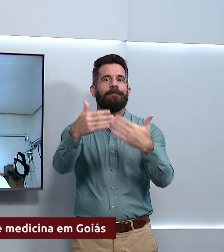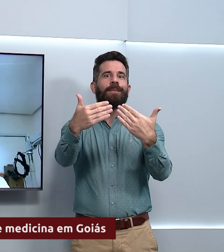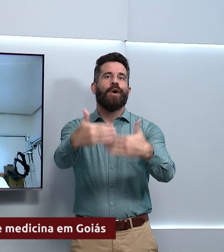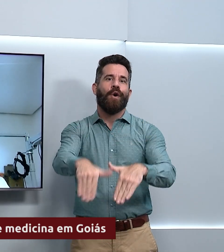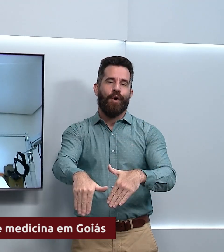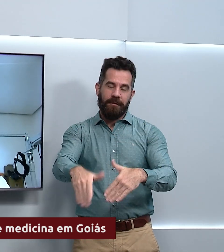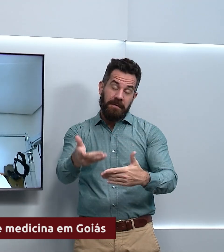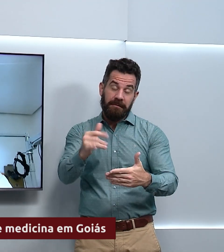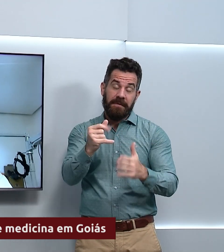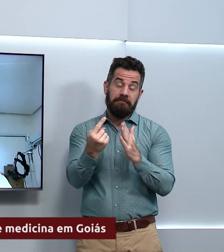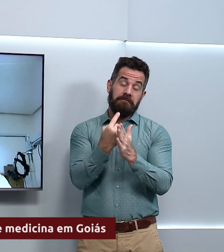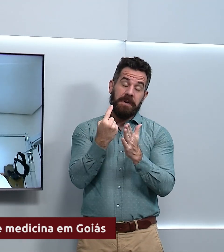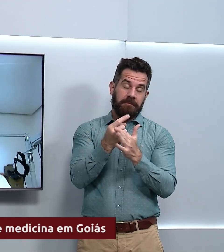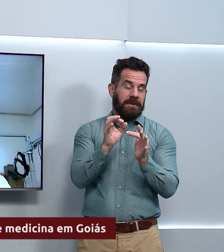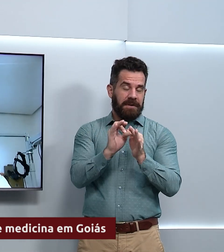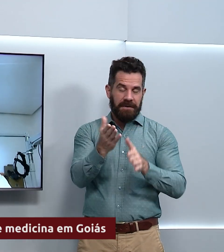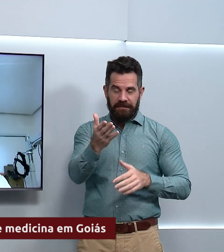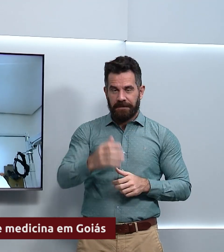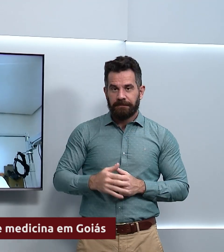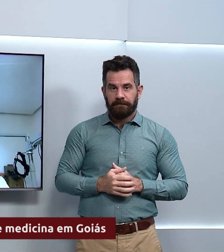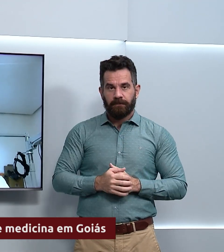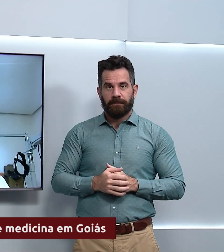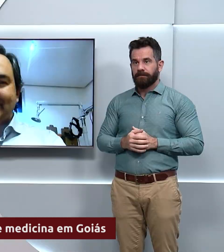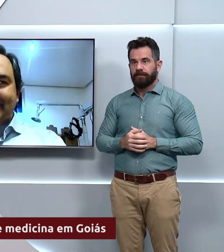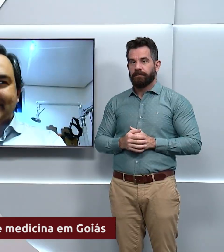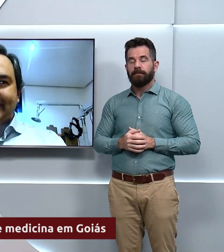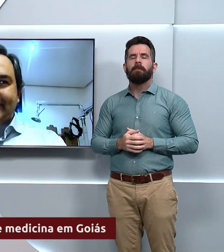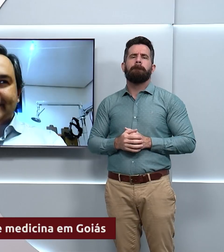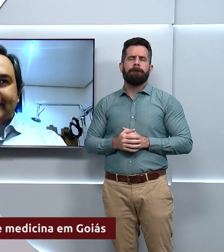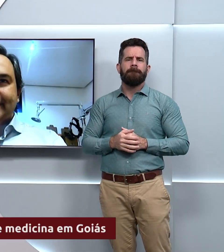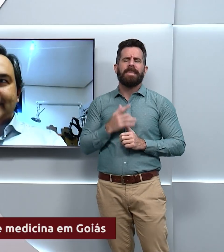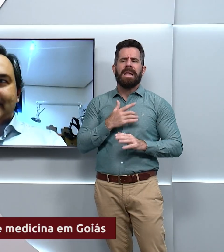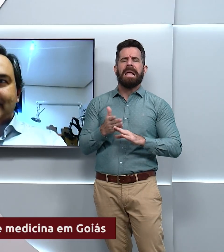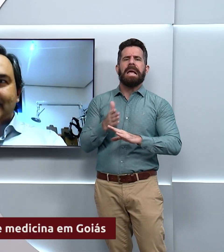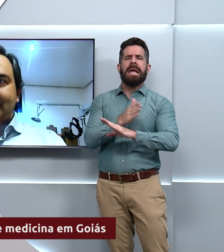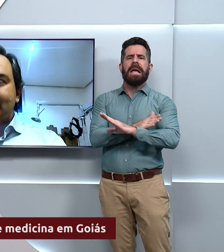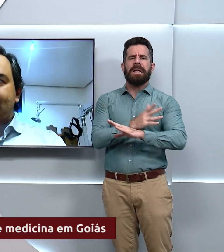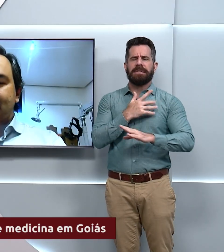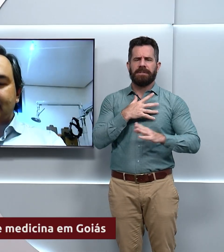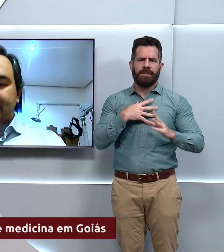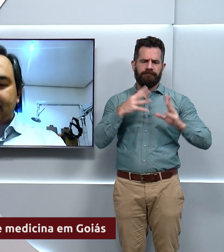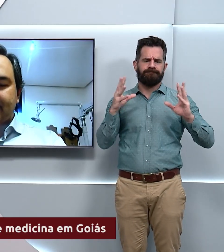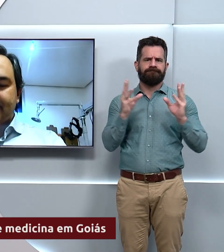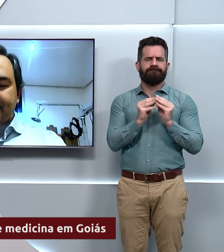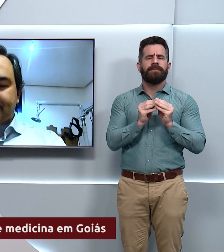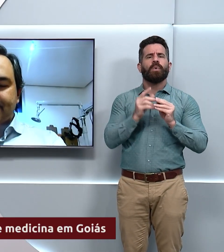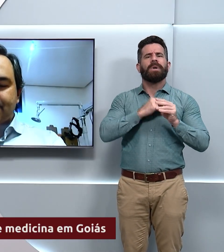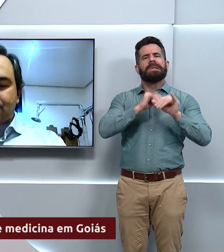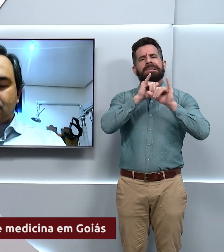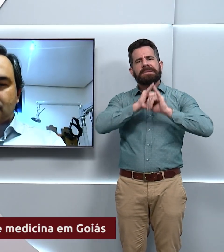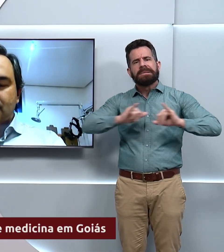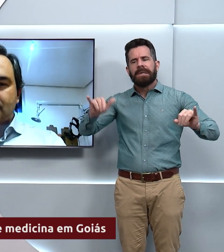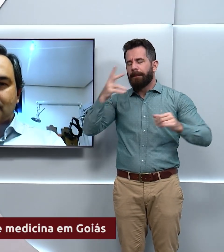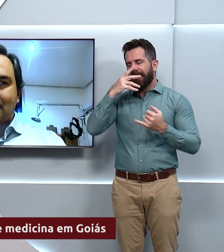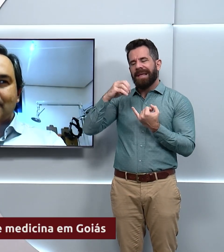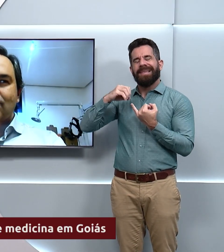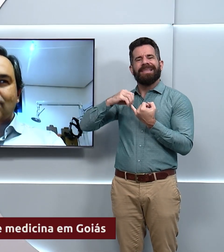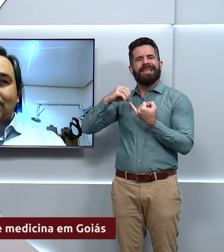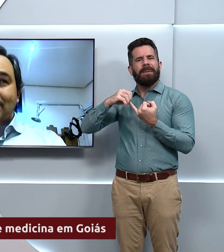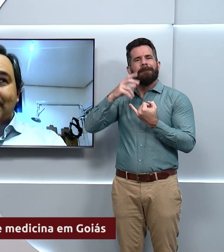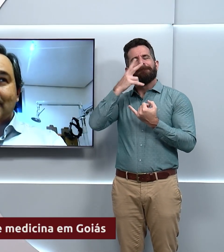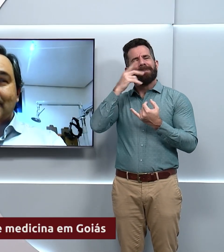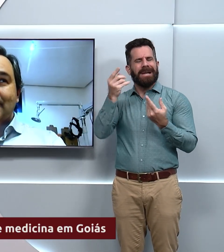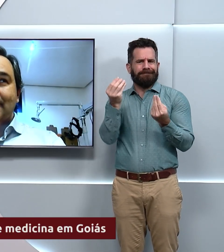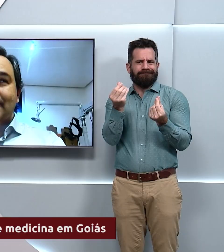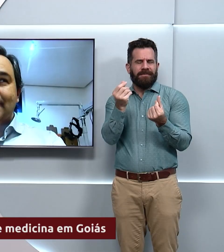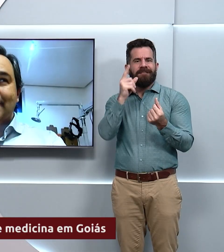disposição. Bom, doutor, acabei de falar aí de um comunicado do INEP, que houve inconsistência nas notas,